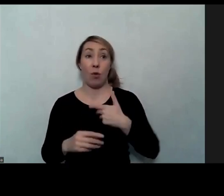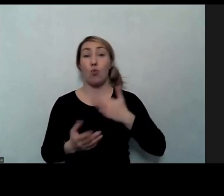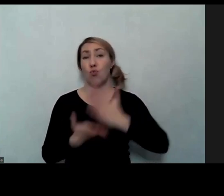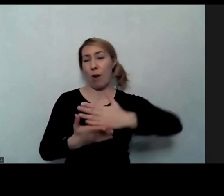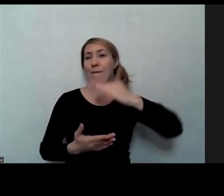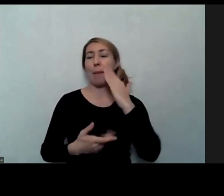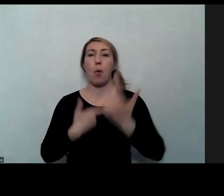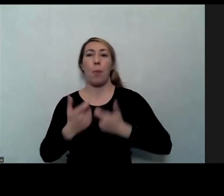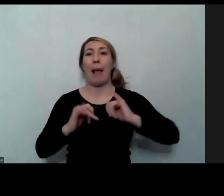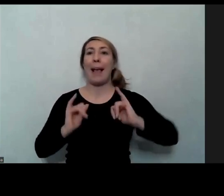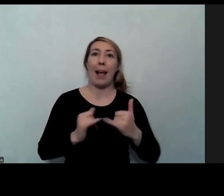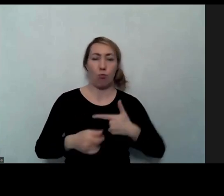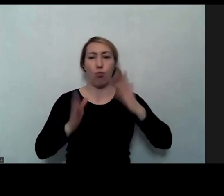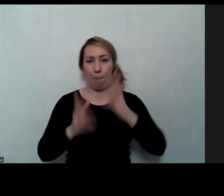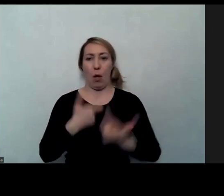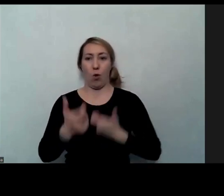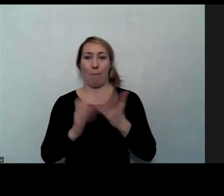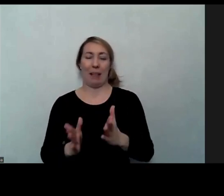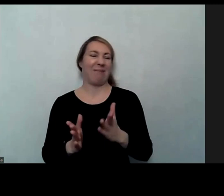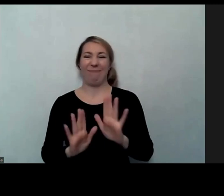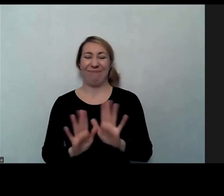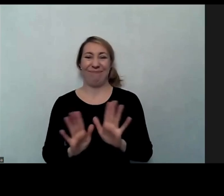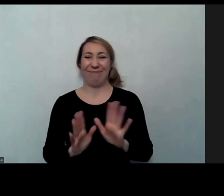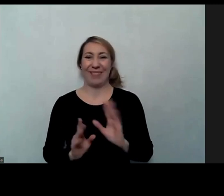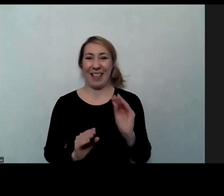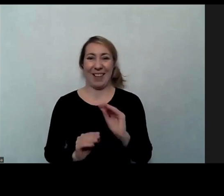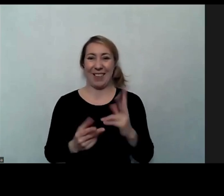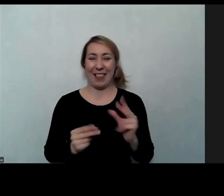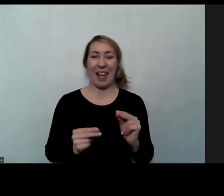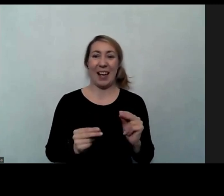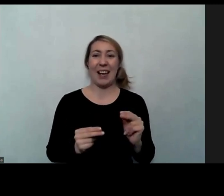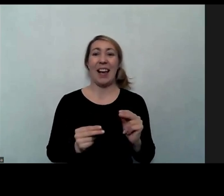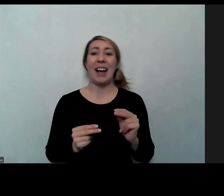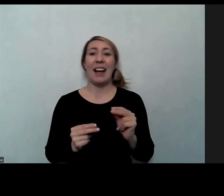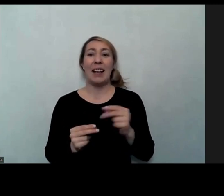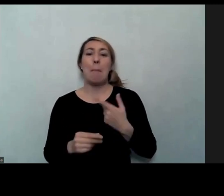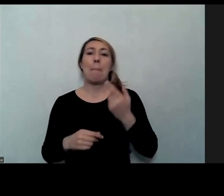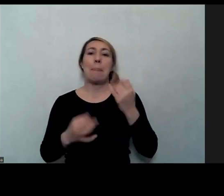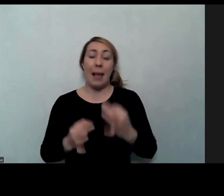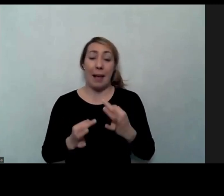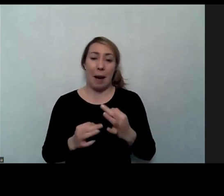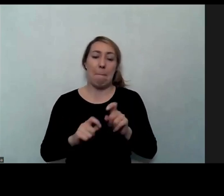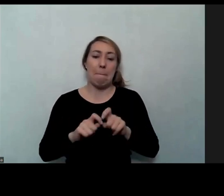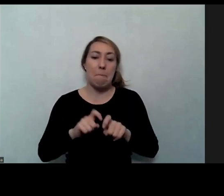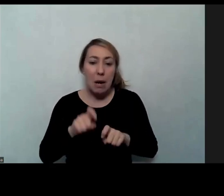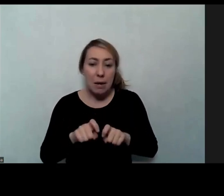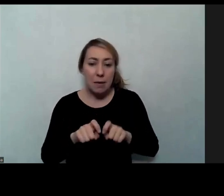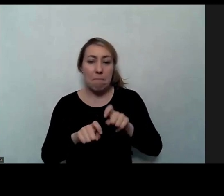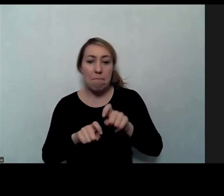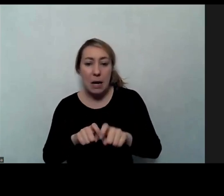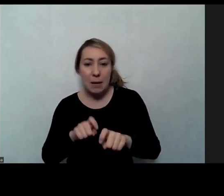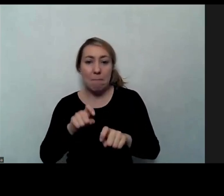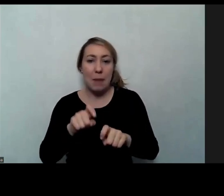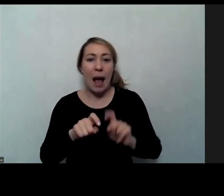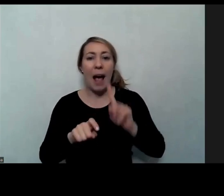jak to zrobić, więc się zabieramy. Na tym etapie małymi kroczkami do dużych celów.